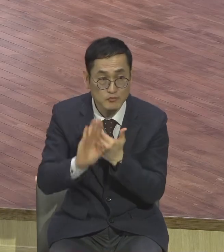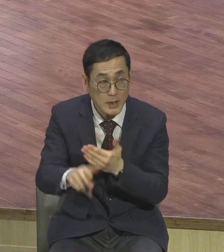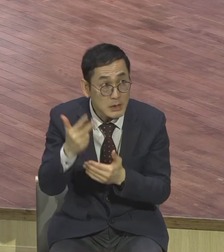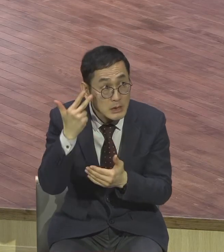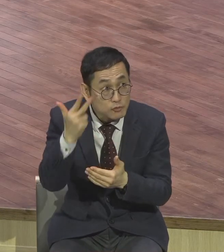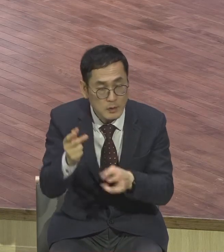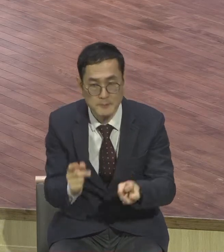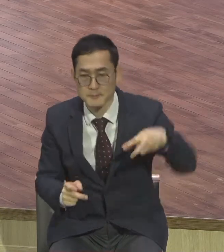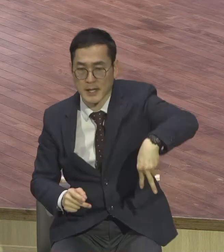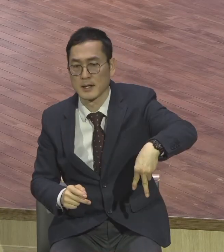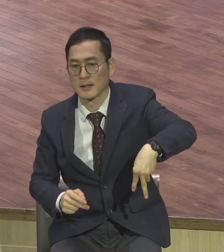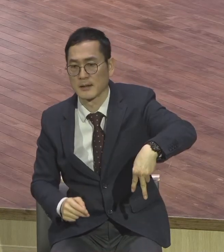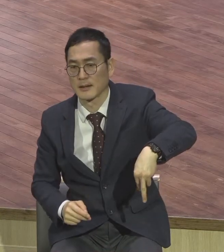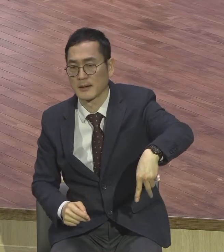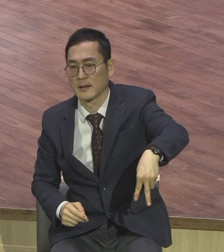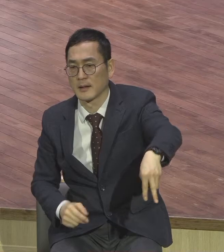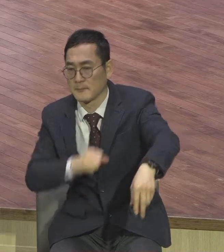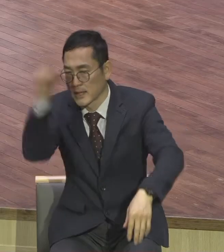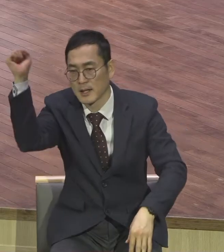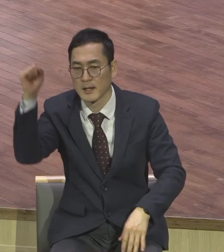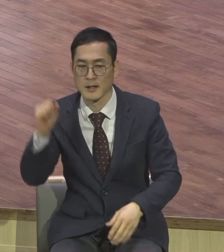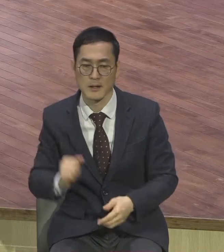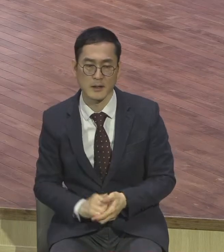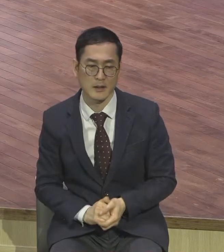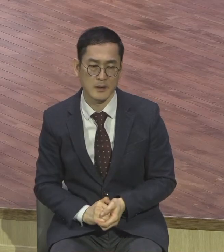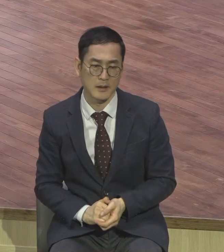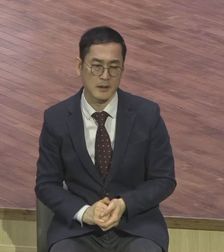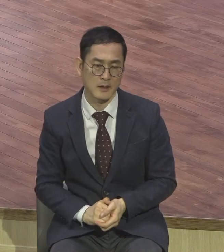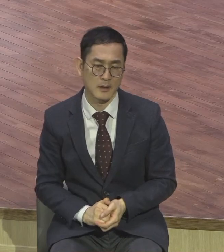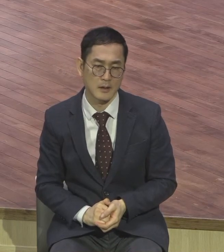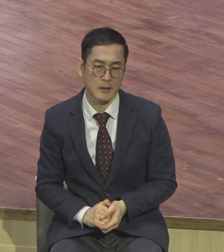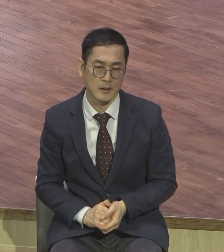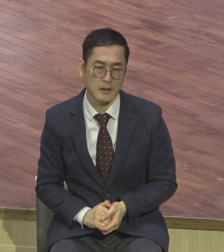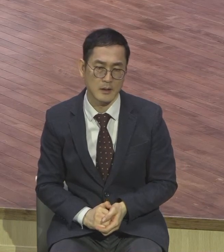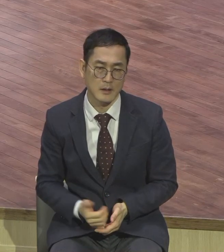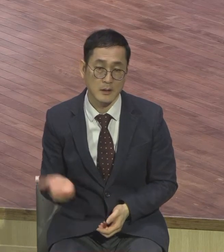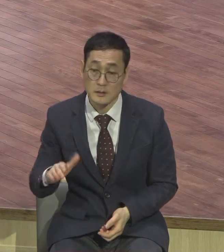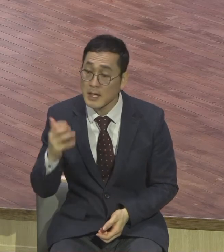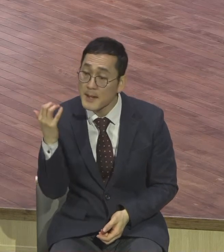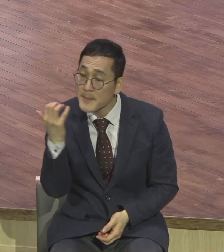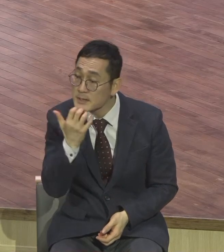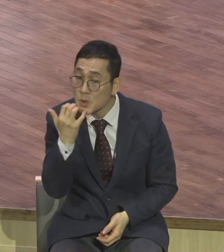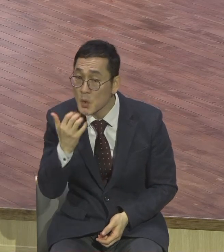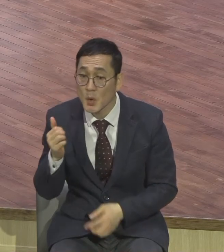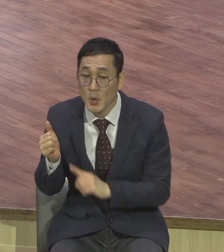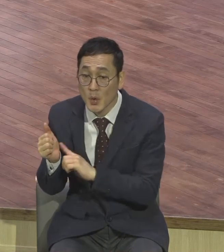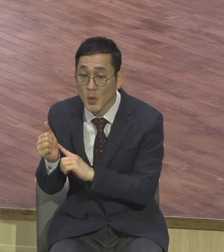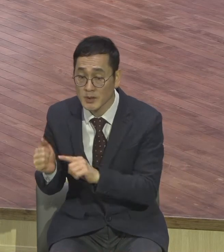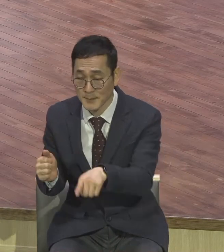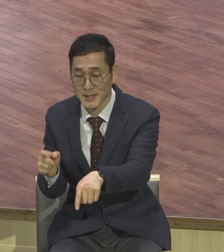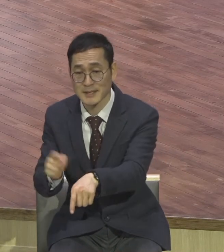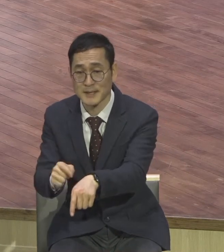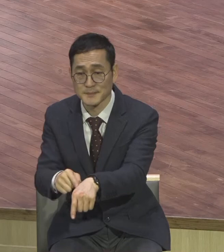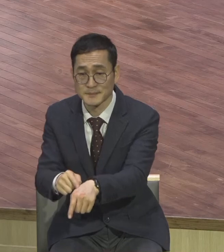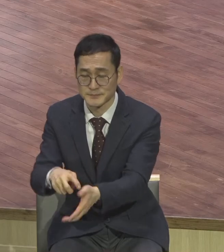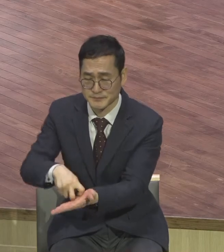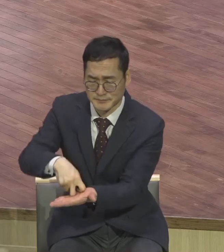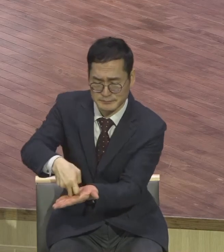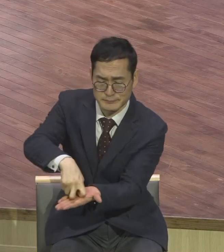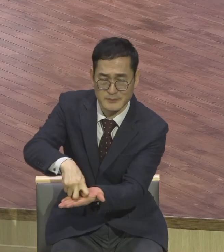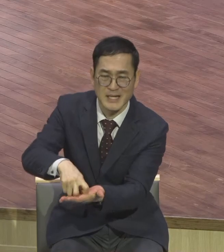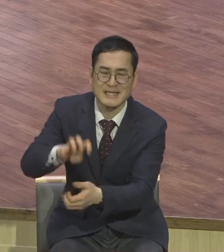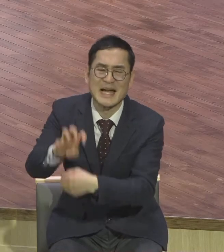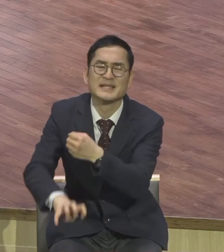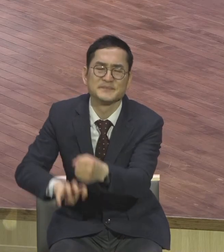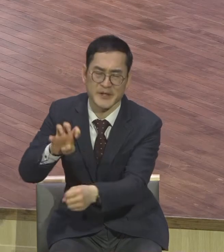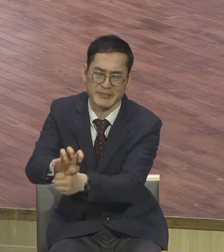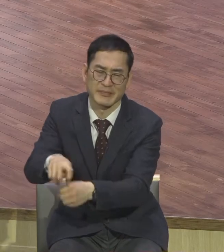여러분 그런데 베드로는 40년 동안 안전병이에요. 사동제 3장 1절에 제9시